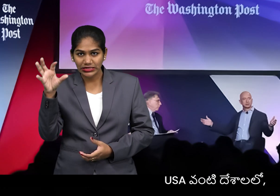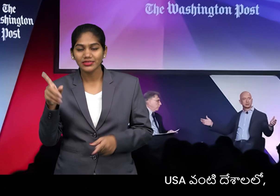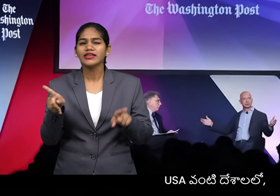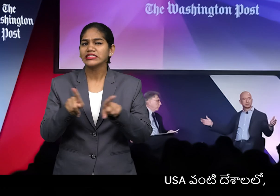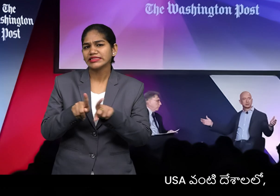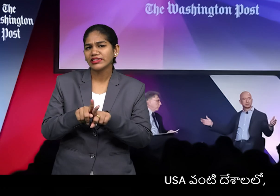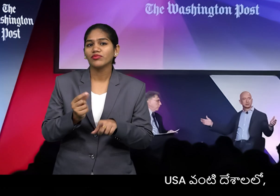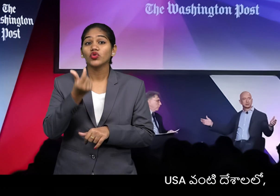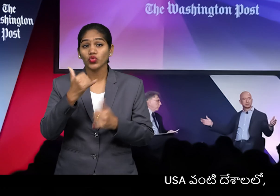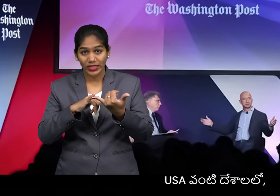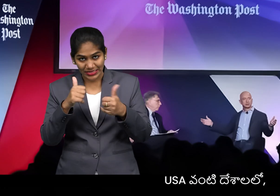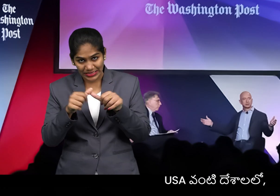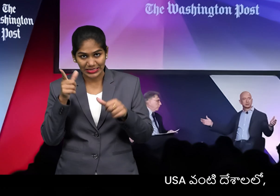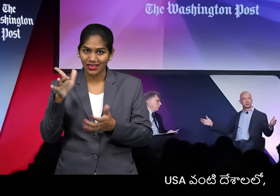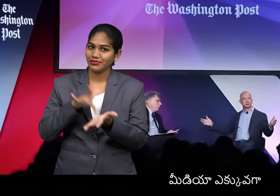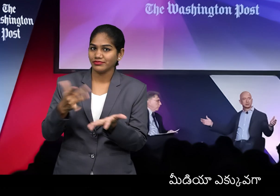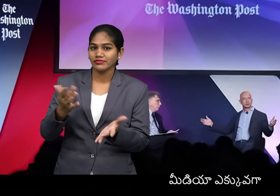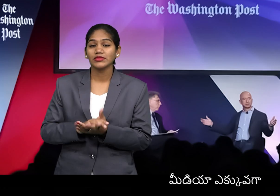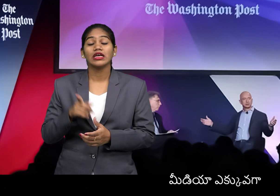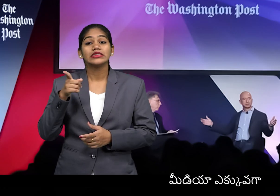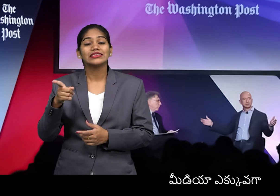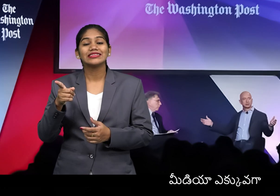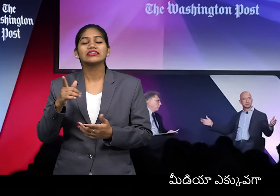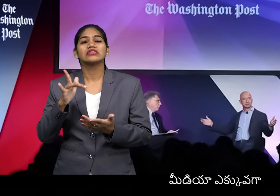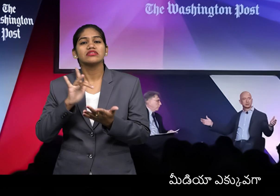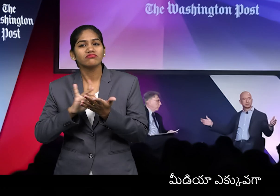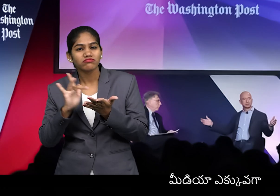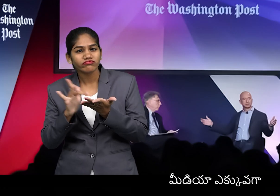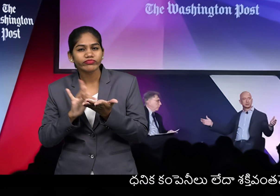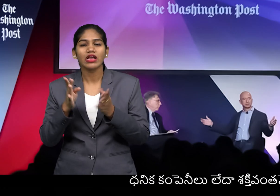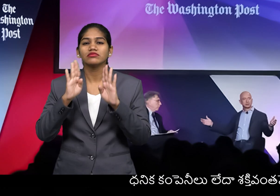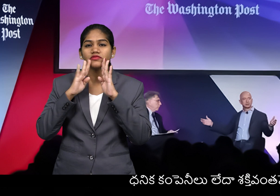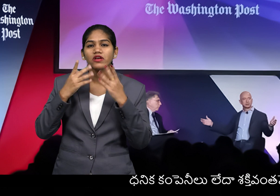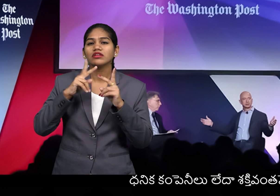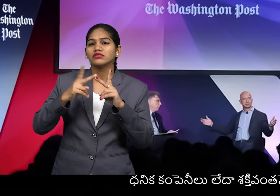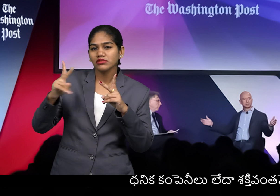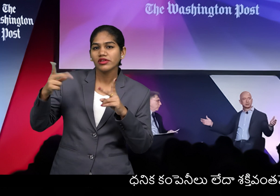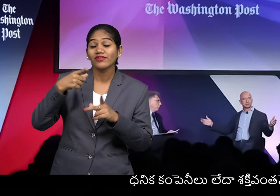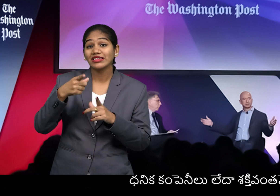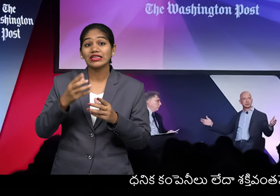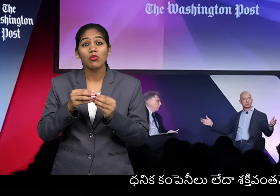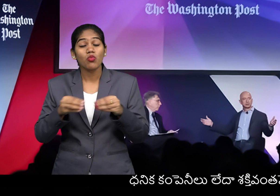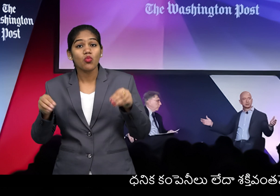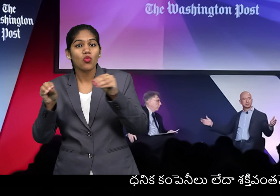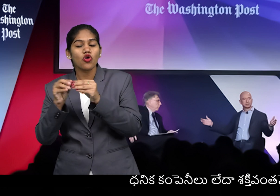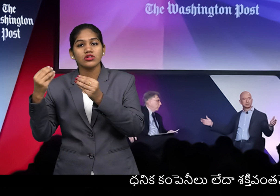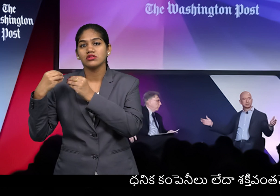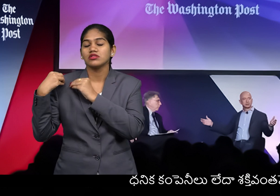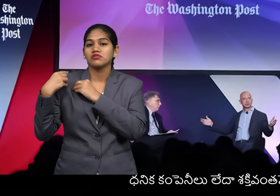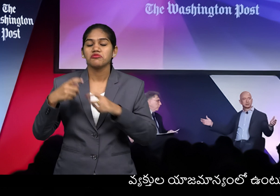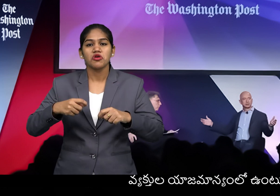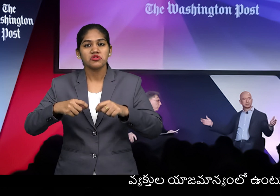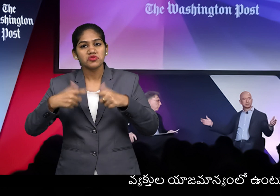యుఎస్ఏ వంటి దేశాలలో మీడియా ఎక్కువగా ధనిక కంపెనీలు లేదా